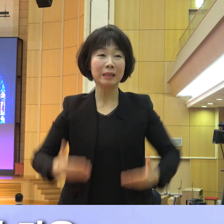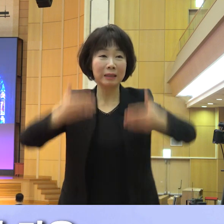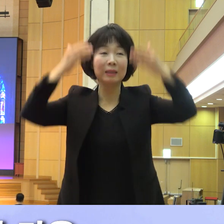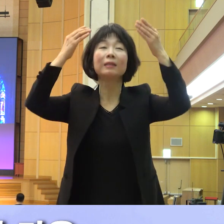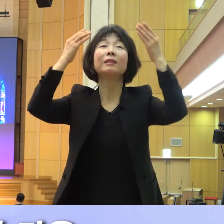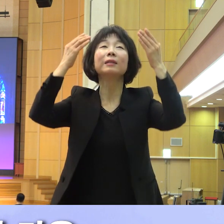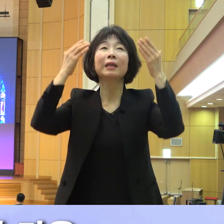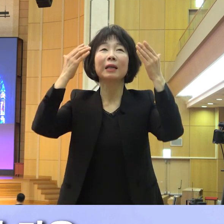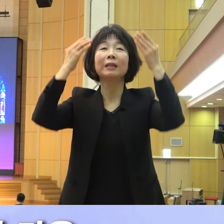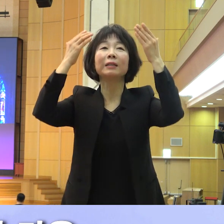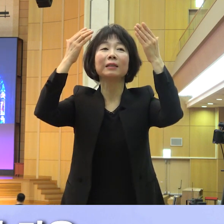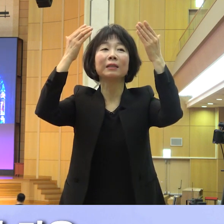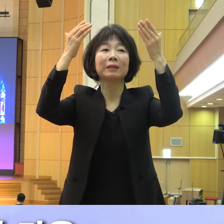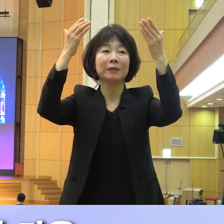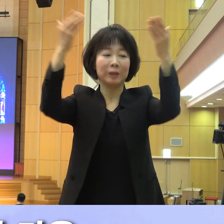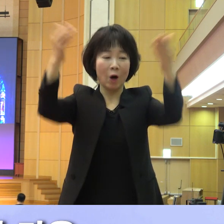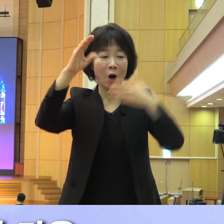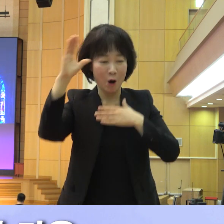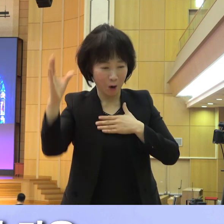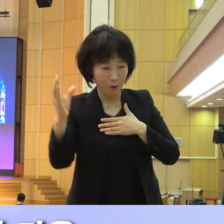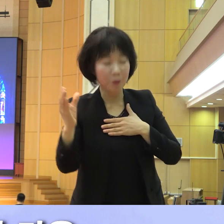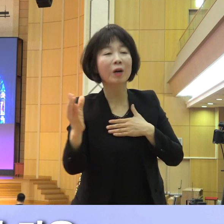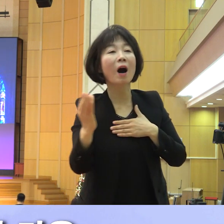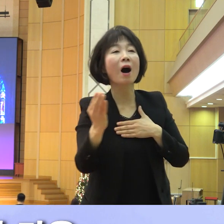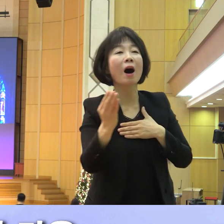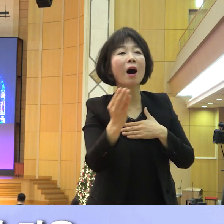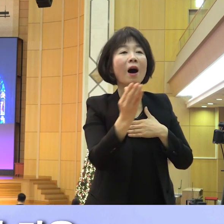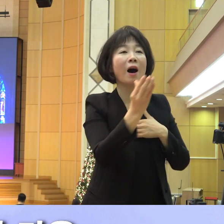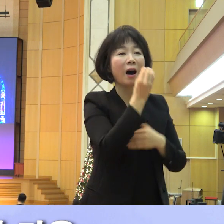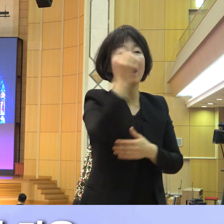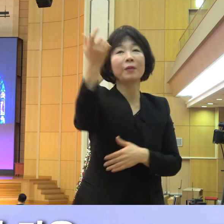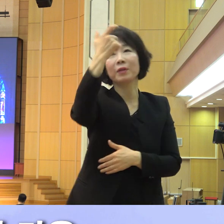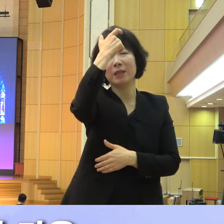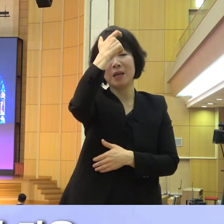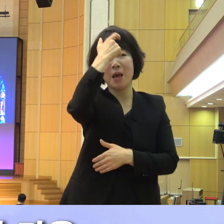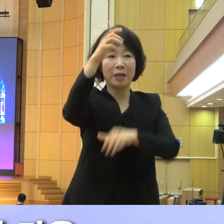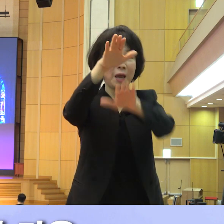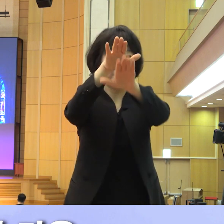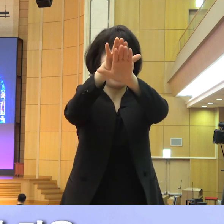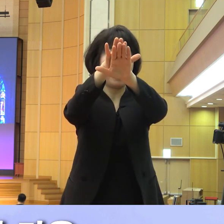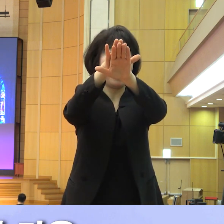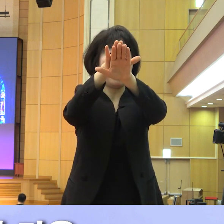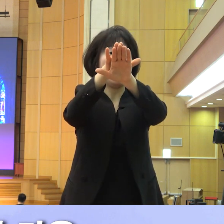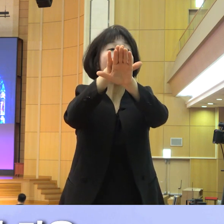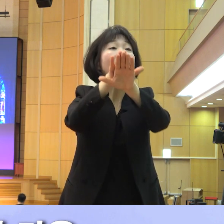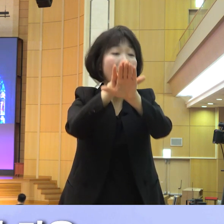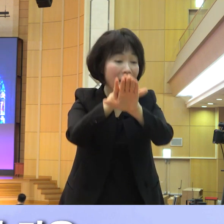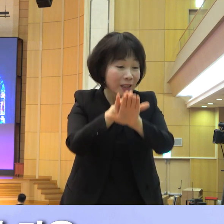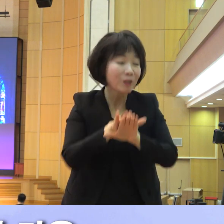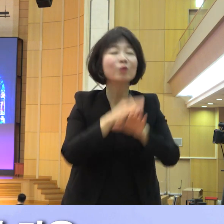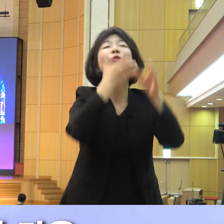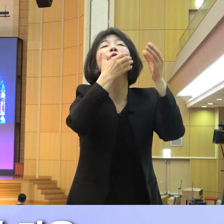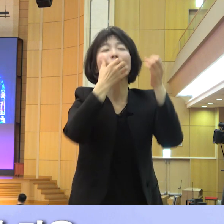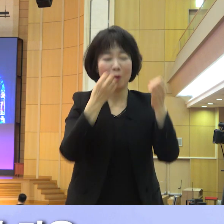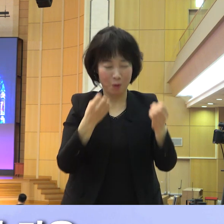오늘 드리는 거룩한 예배